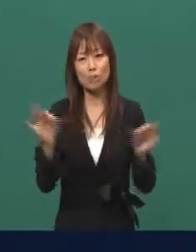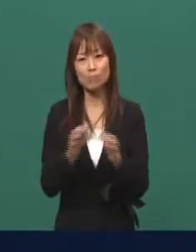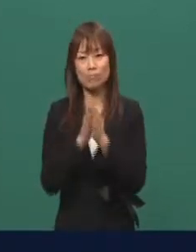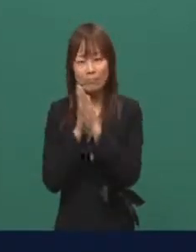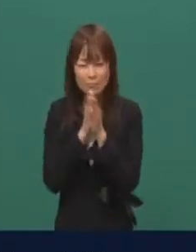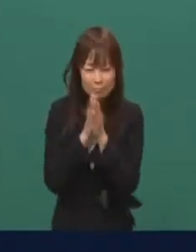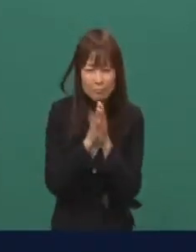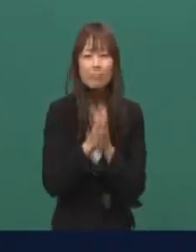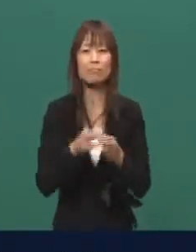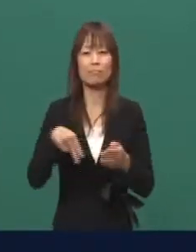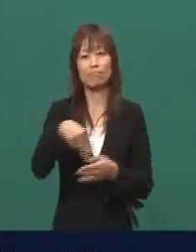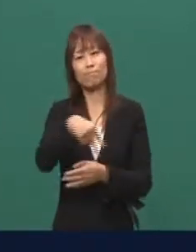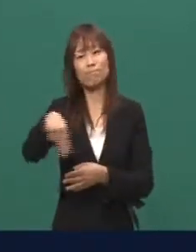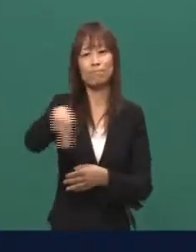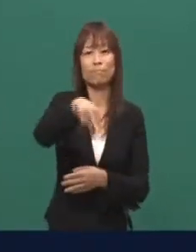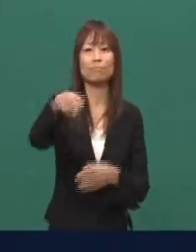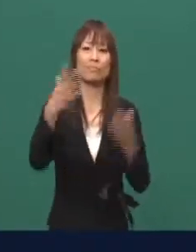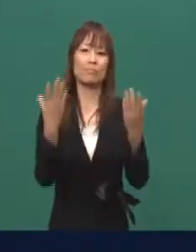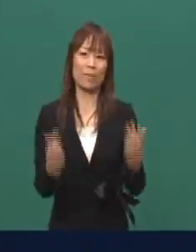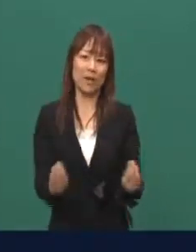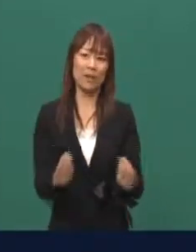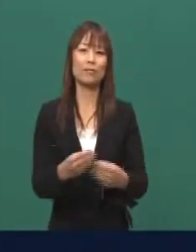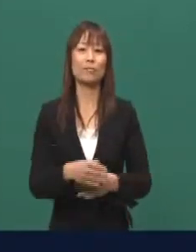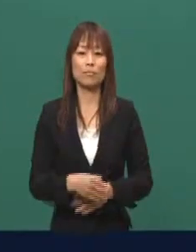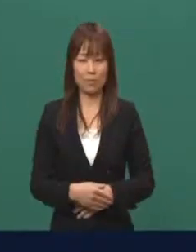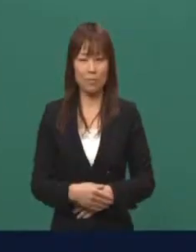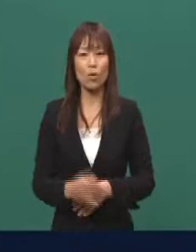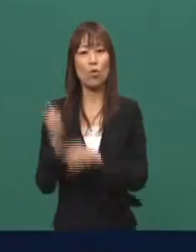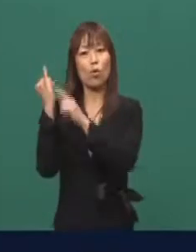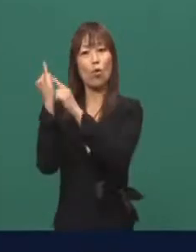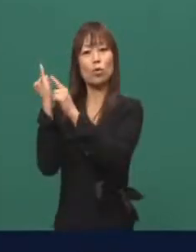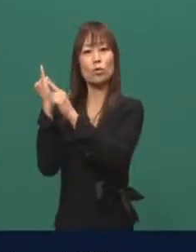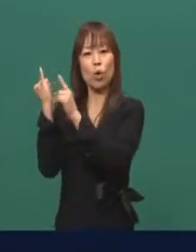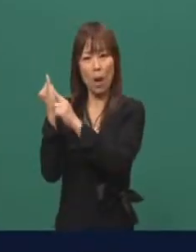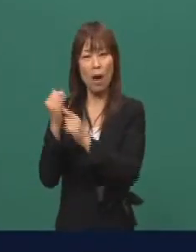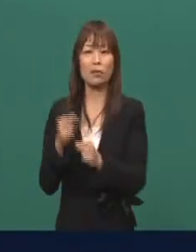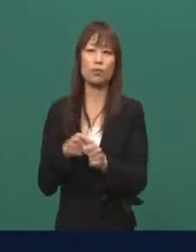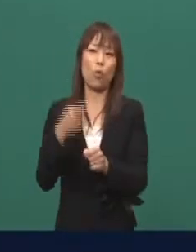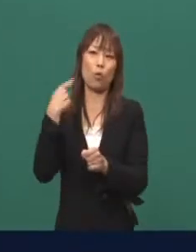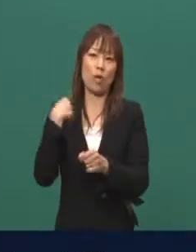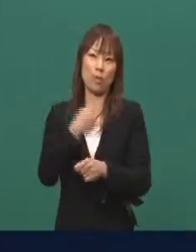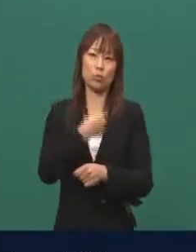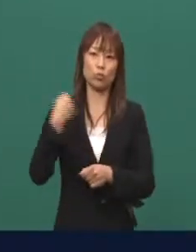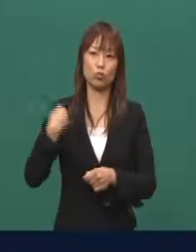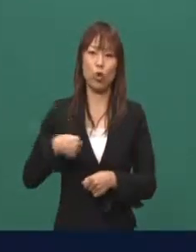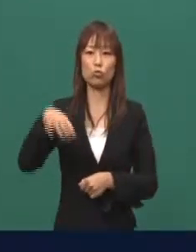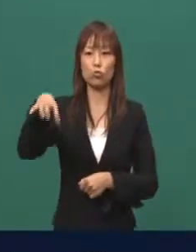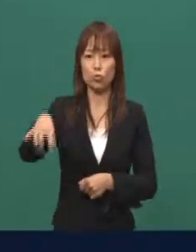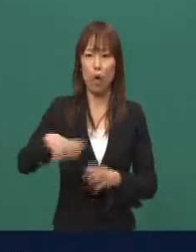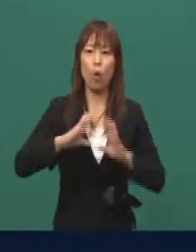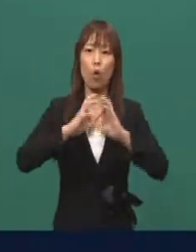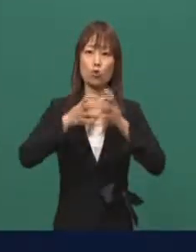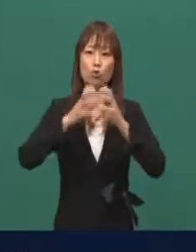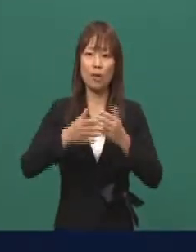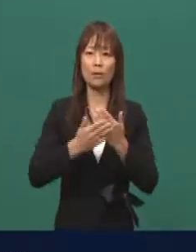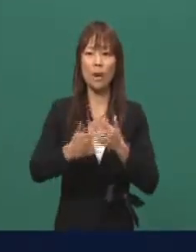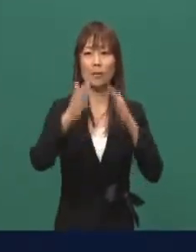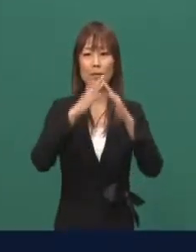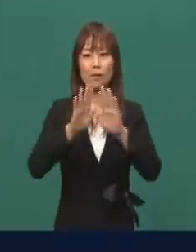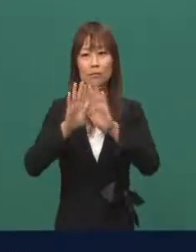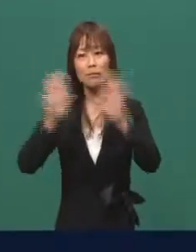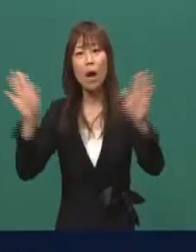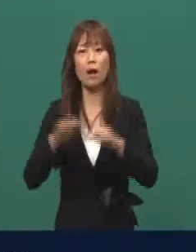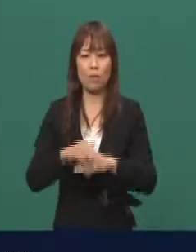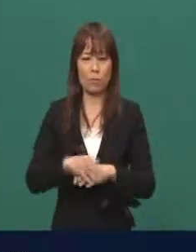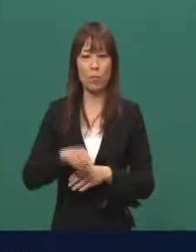学生から高校生までの選手らが出演し募金を呼びかけています。この日は去年中国